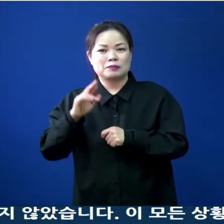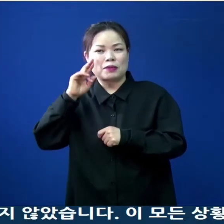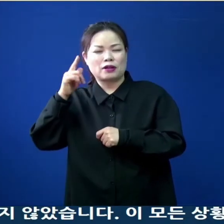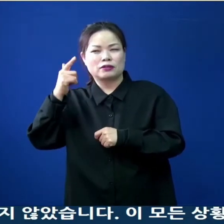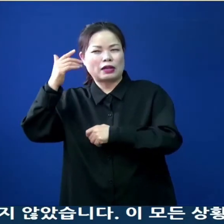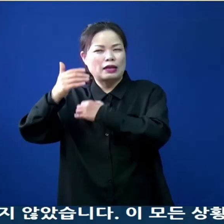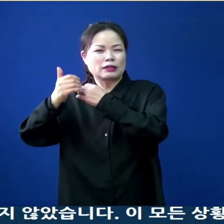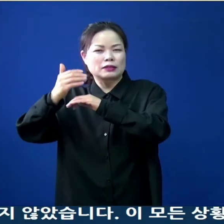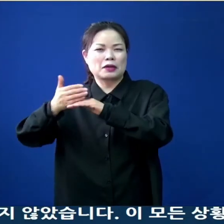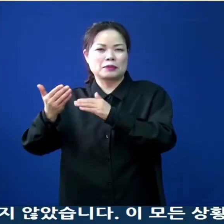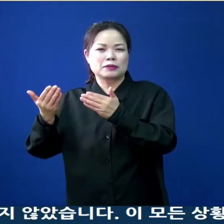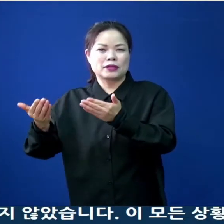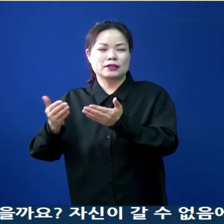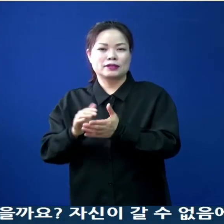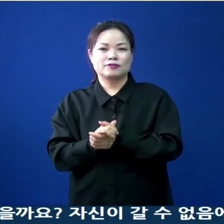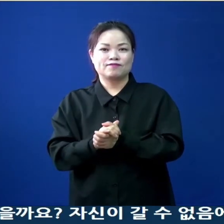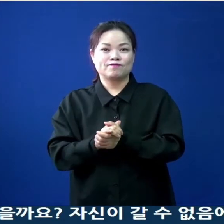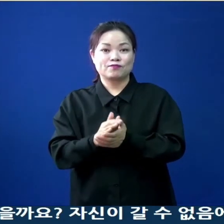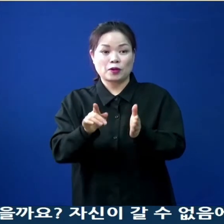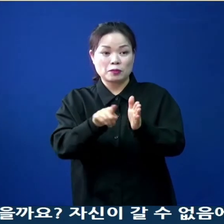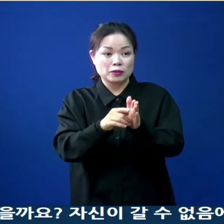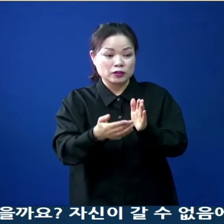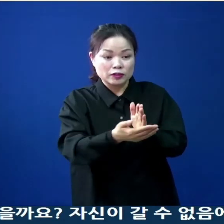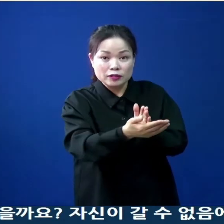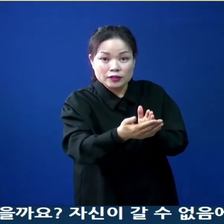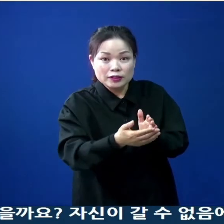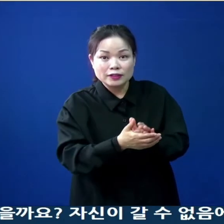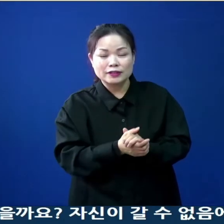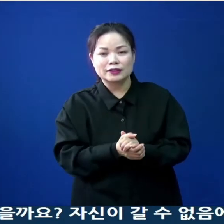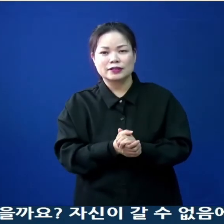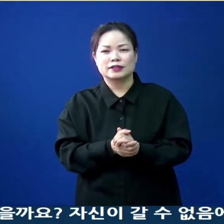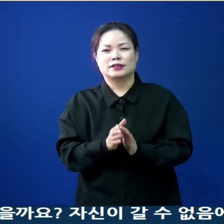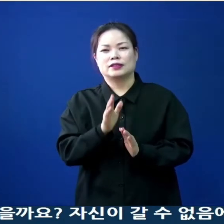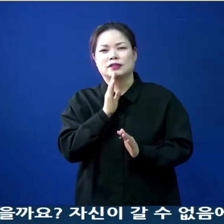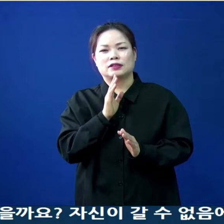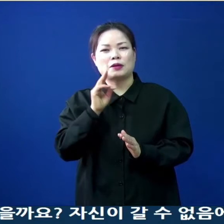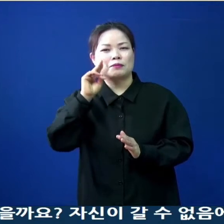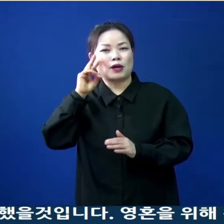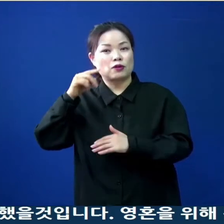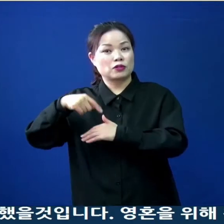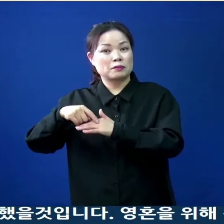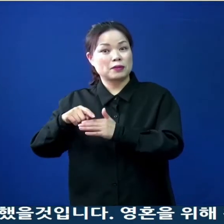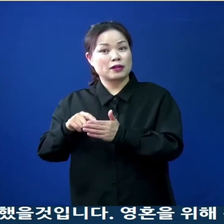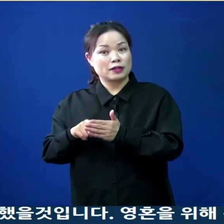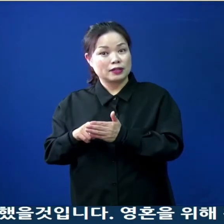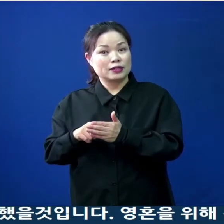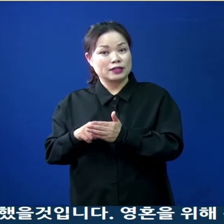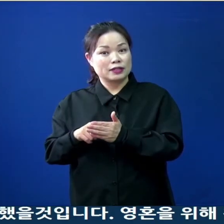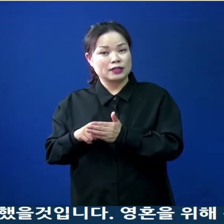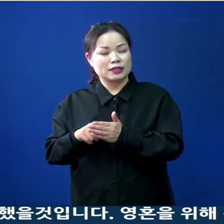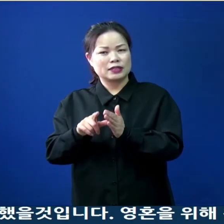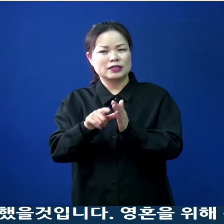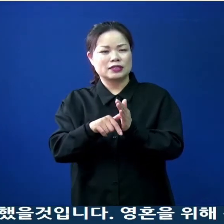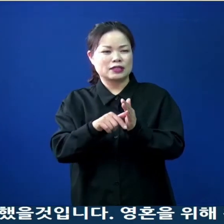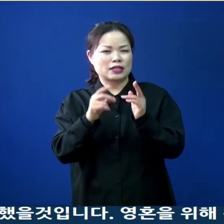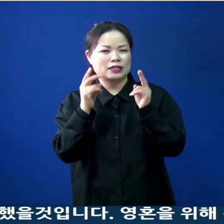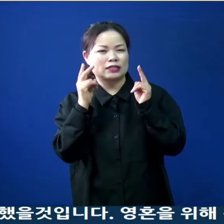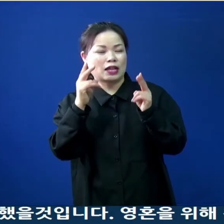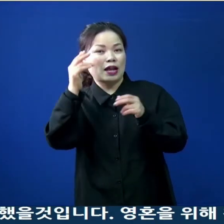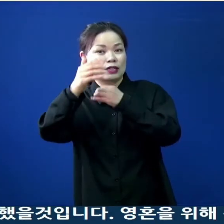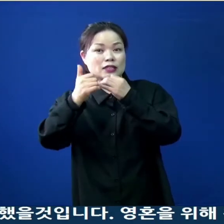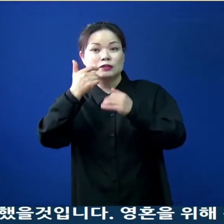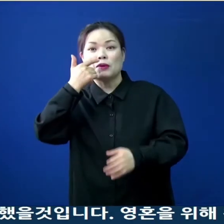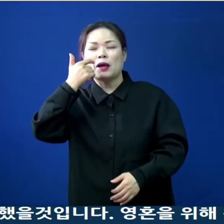감사했을 것입니다. 사랑하는 믿음의 성도 여러분, 사실 이 바울의 마음은요, 이 시대를 향한